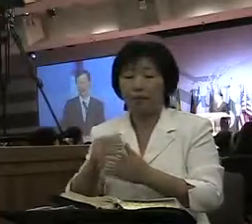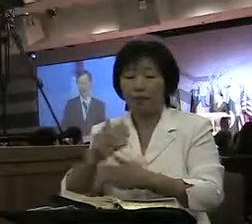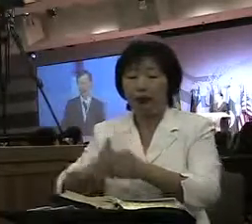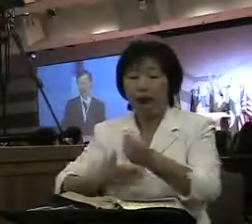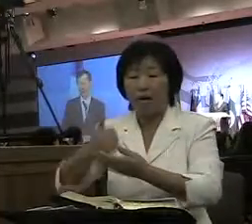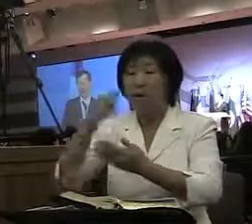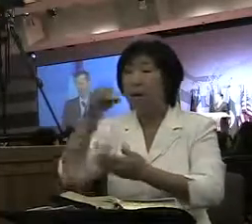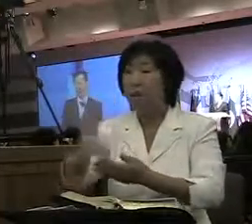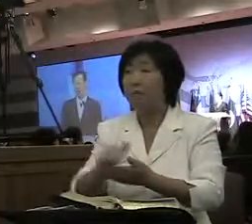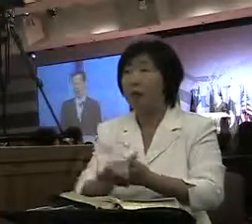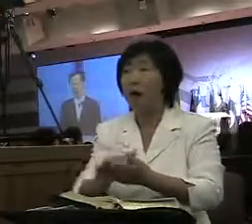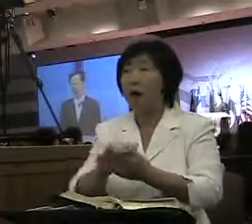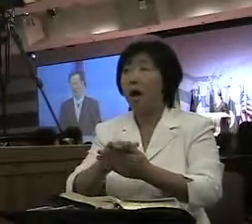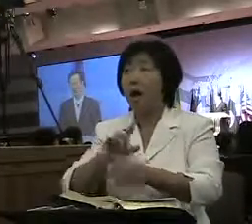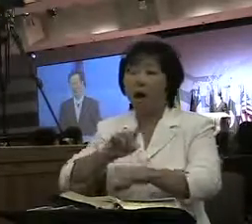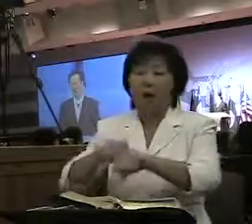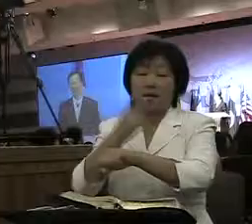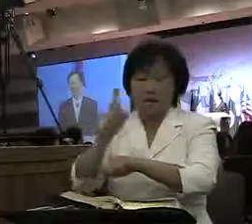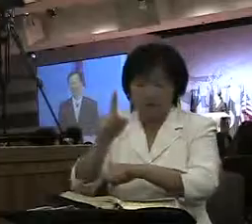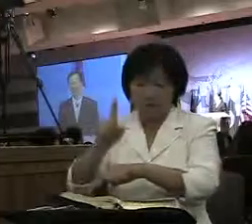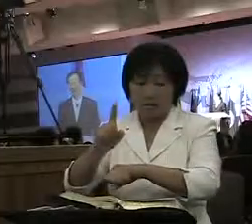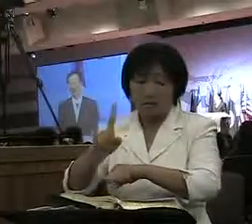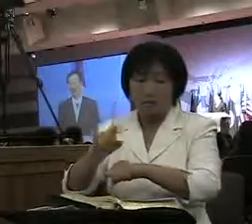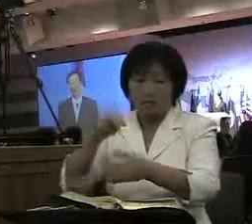하나님 앞에 한시라도 설 수 없는